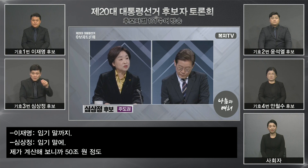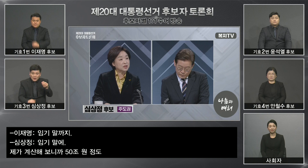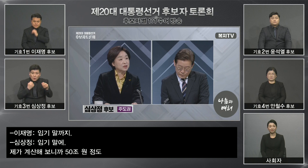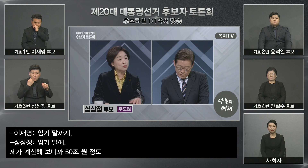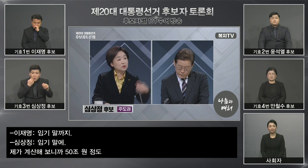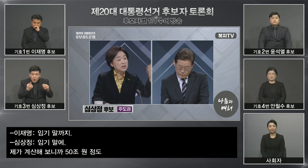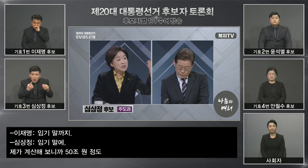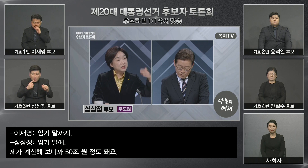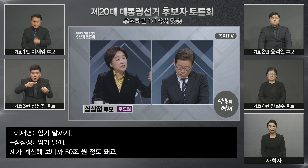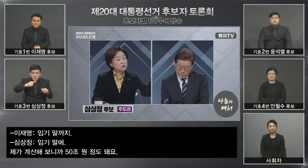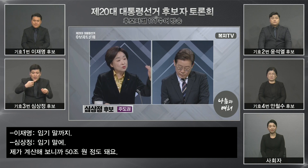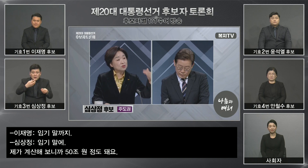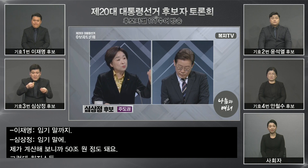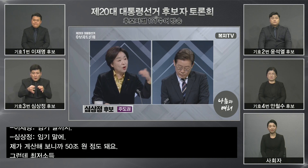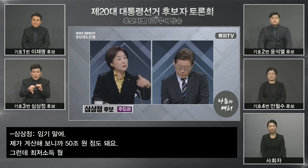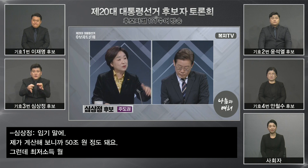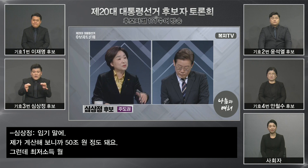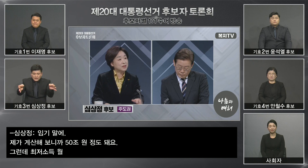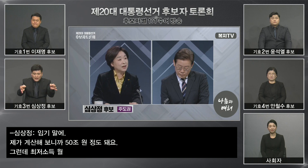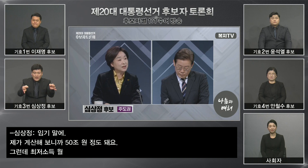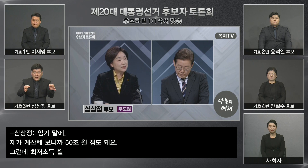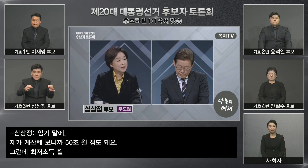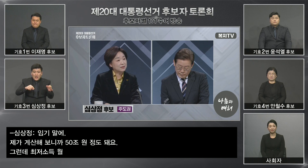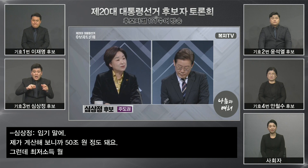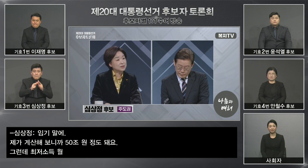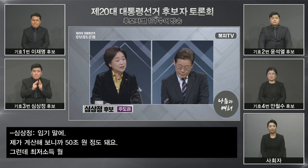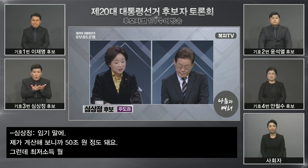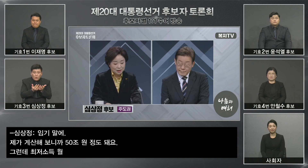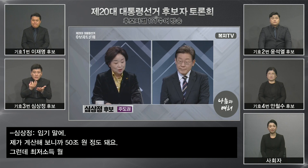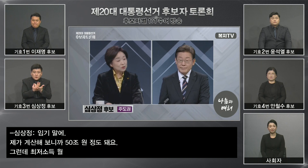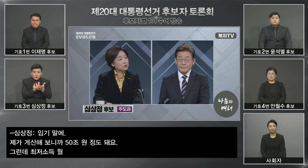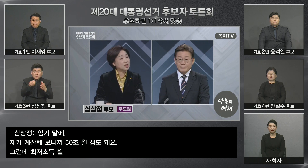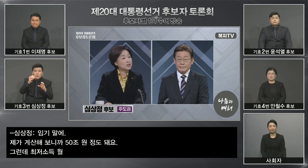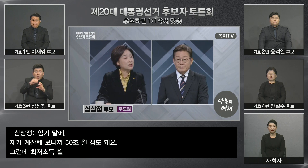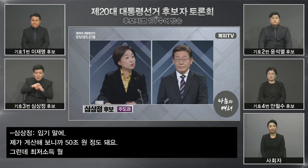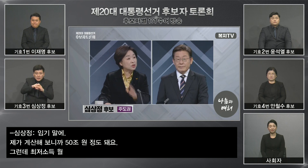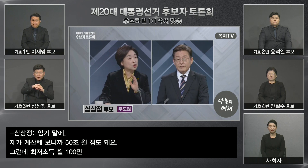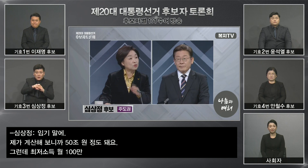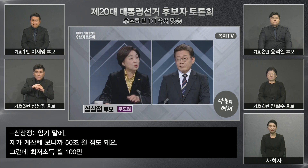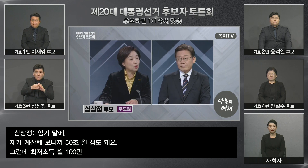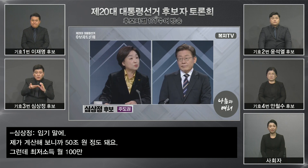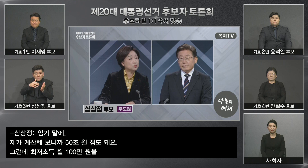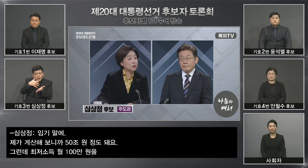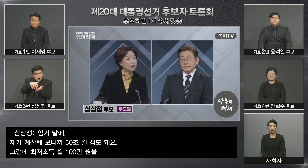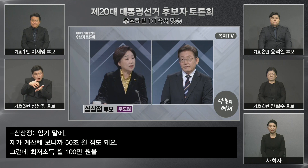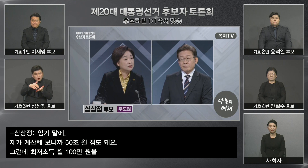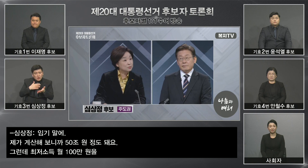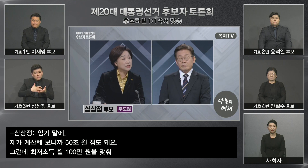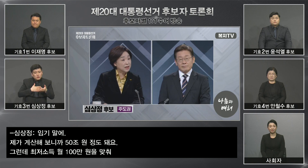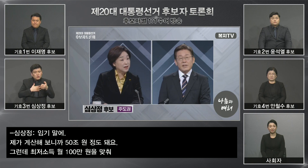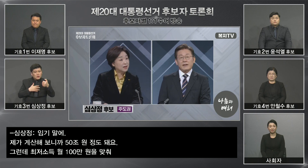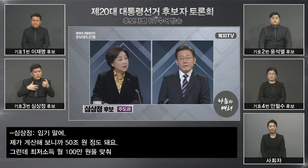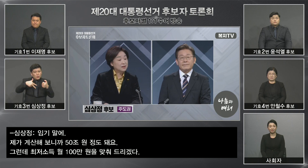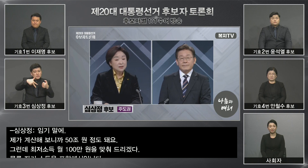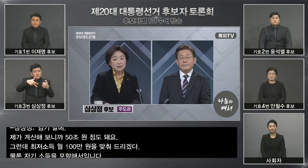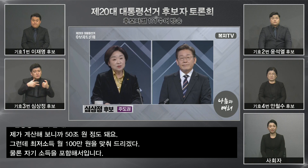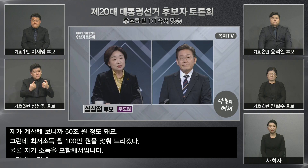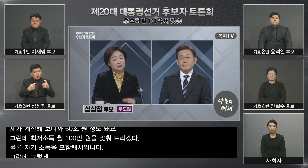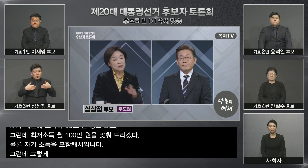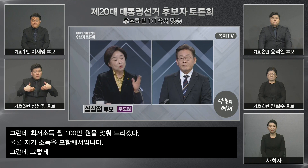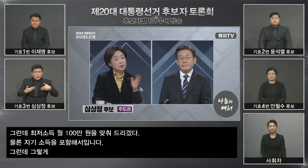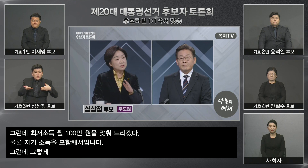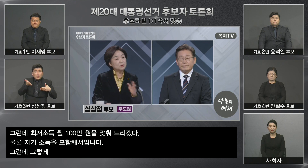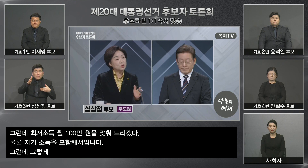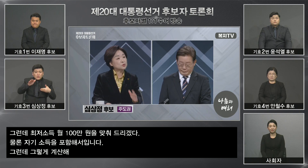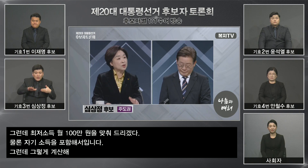원을 맞춰드리겠다. 물론 자기 소득을 포함해서입니다. 그런데 그렇게 계산해 보니까 저희도 한 50조가 듭니다. 네. 근데